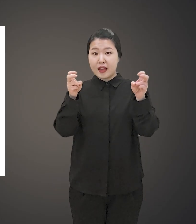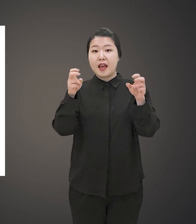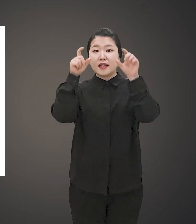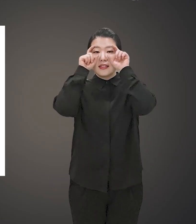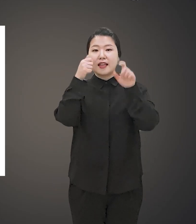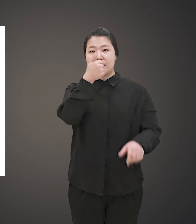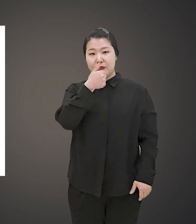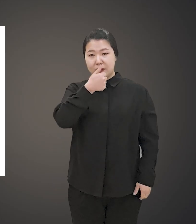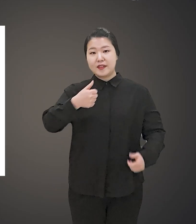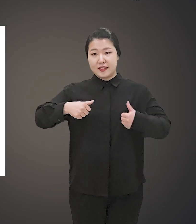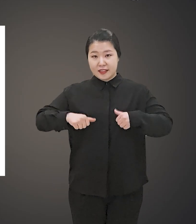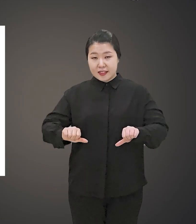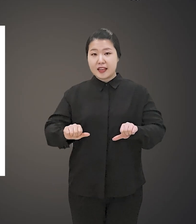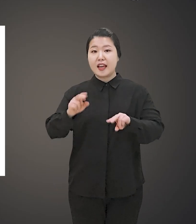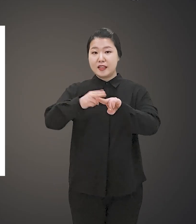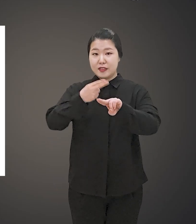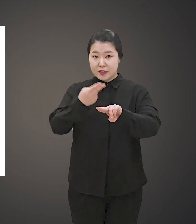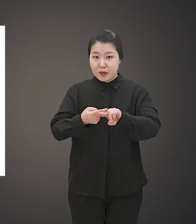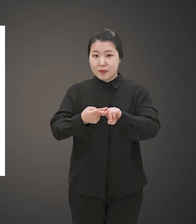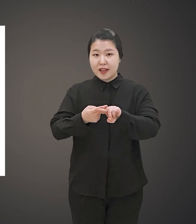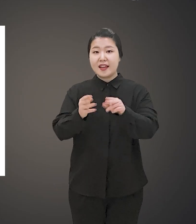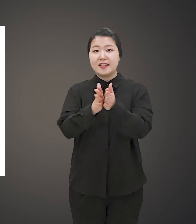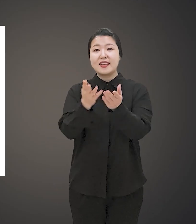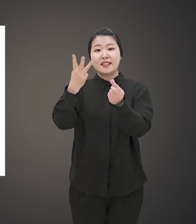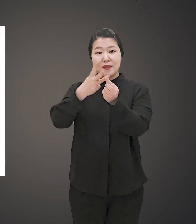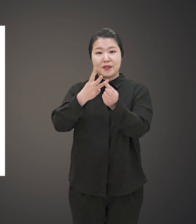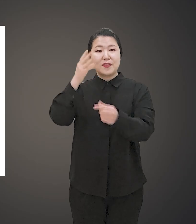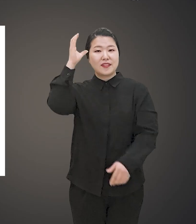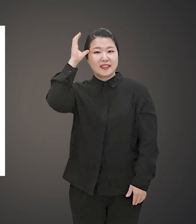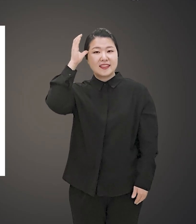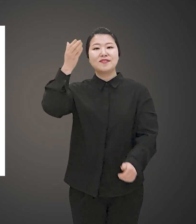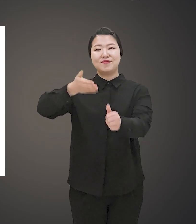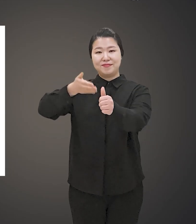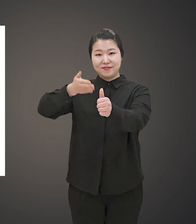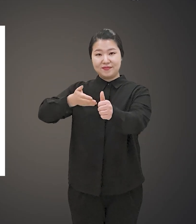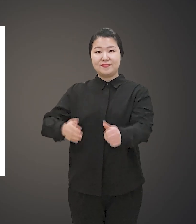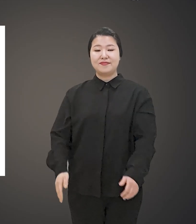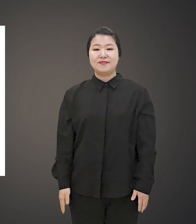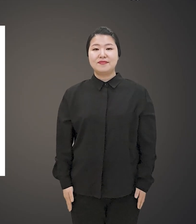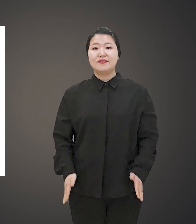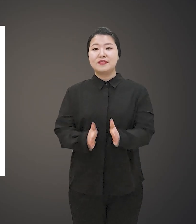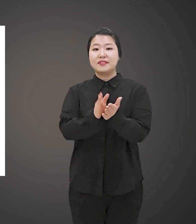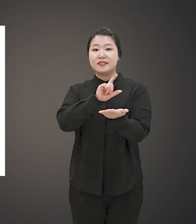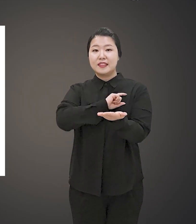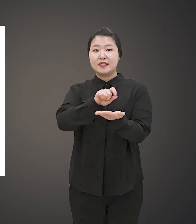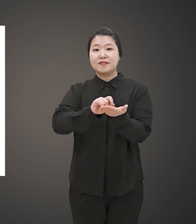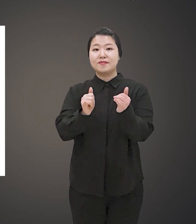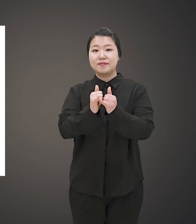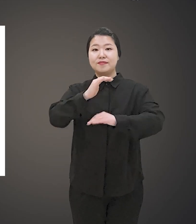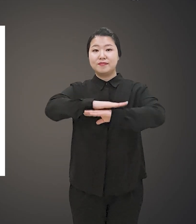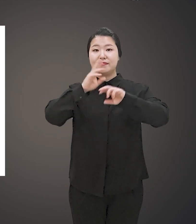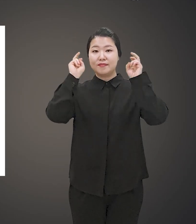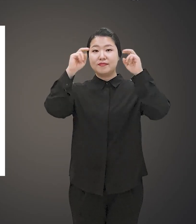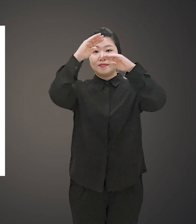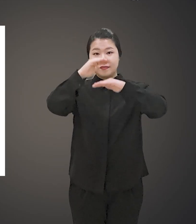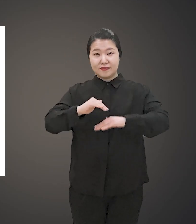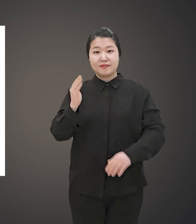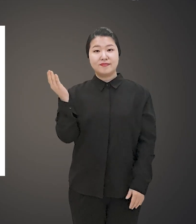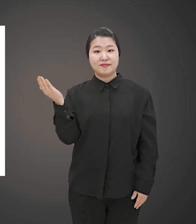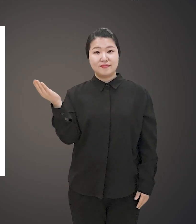쌍둥이 판다의 선물, 쌍둥이 판다 3도 기대해주세요. 도서명 쌍둥이 판다와